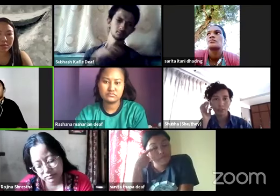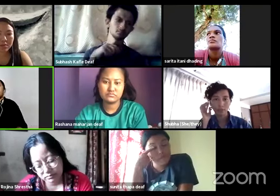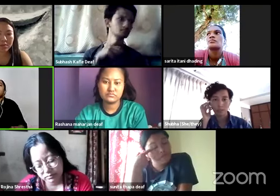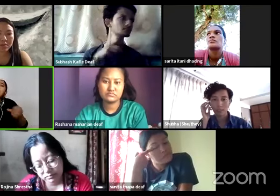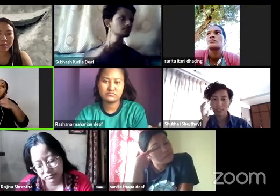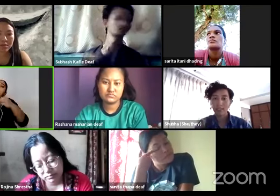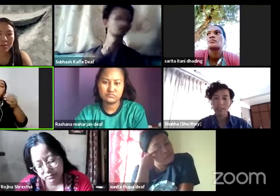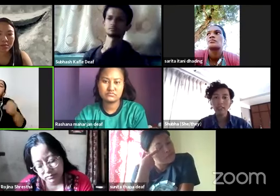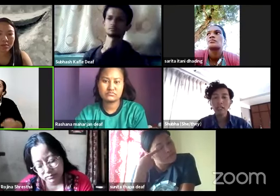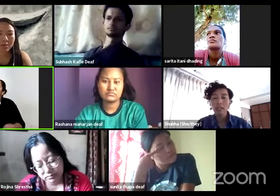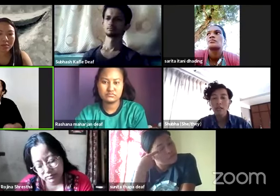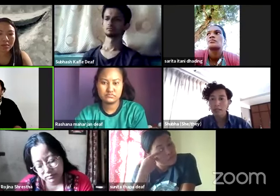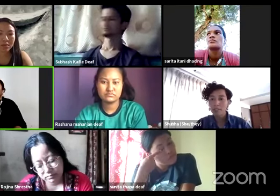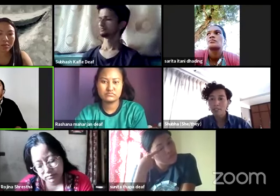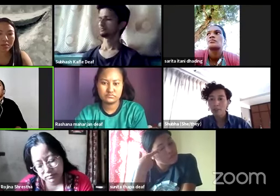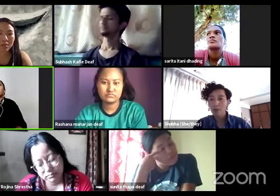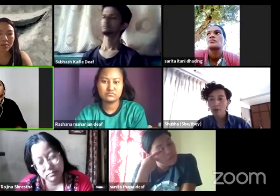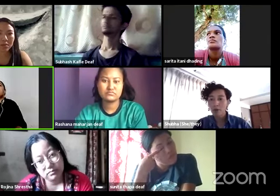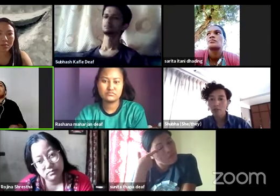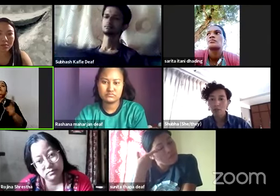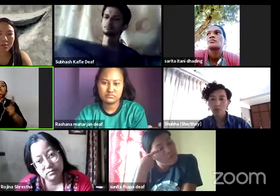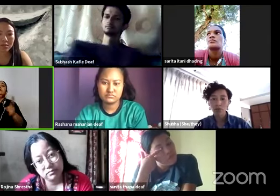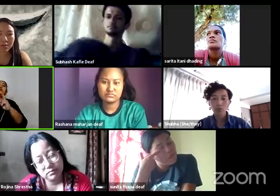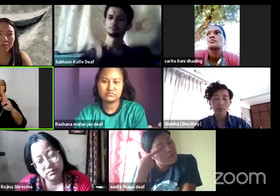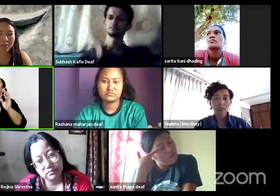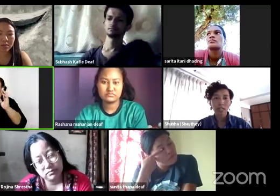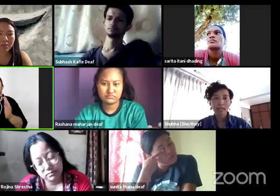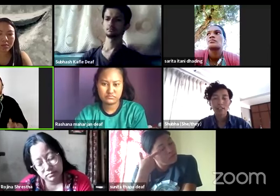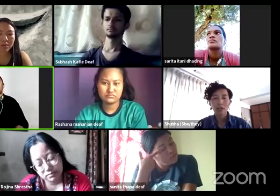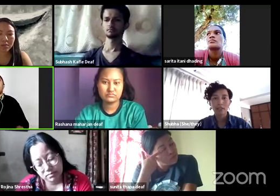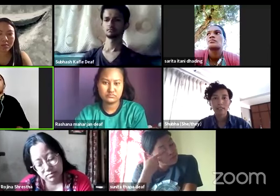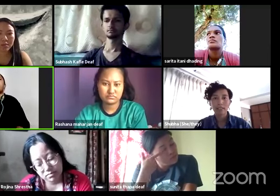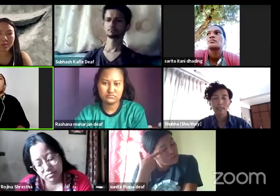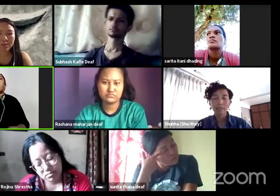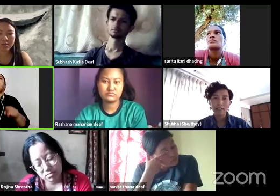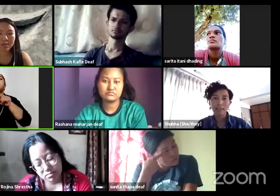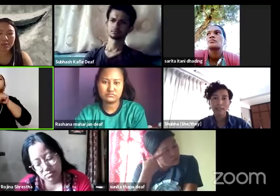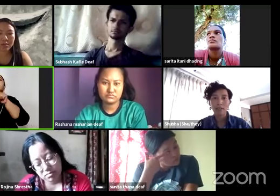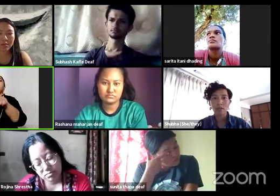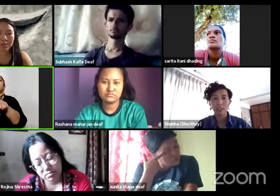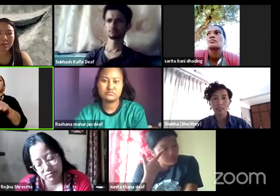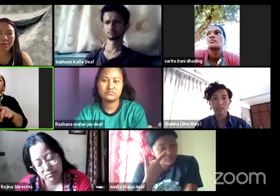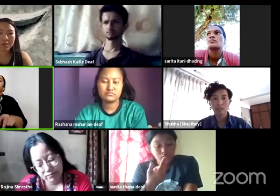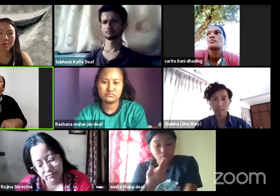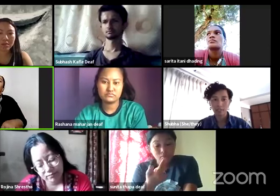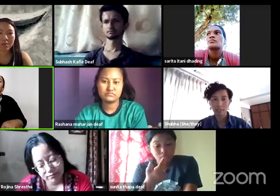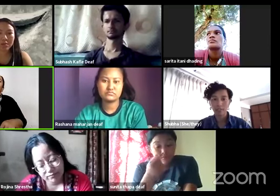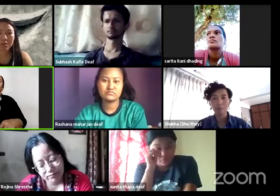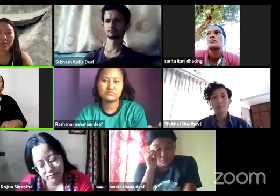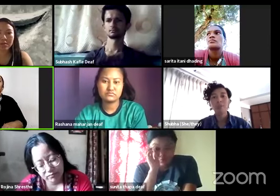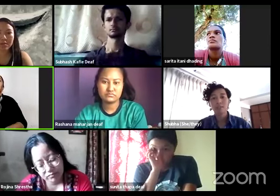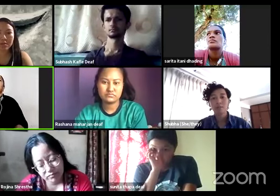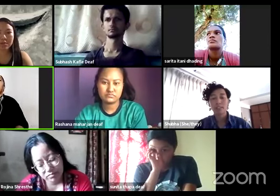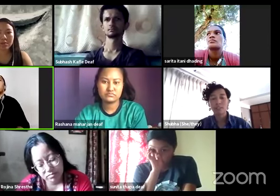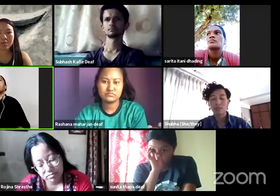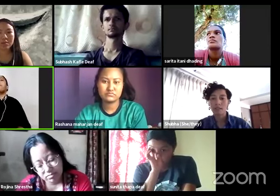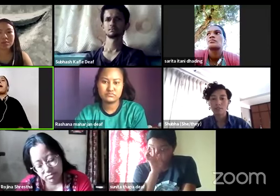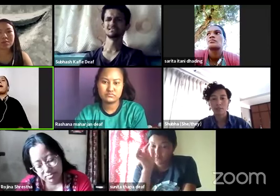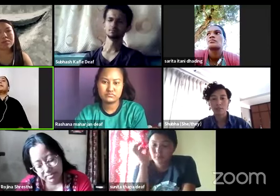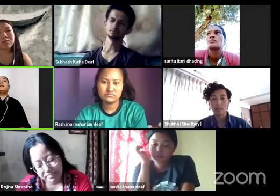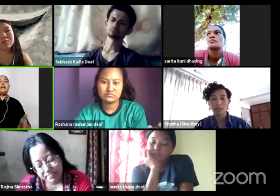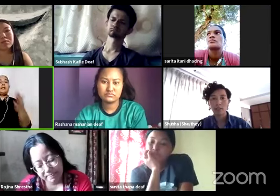मन्तव्य दिनुहुन्छ होला होइन। अनि हामीसँग यो दोस्रो चरणको लागि चाहिँ हरेक व्यक्तिसँग 5-6 मिनटको समय रहनेछ, तपाईँले त्यही